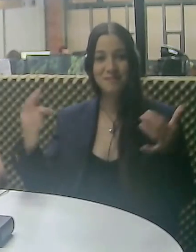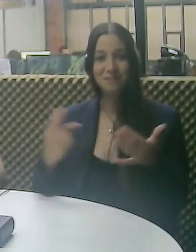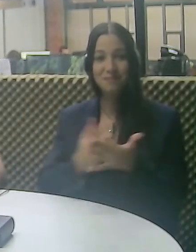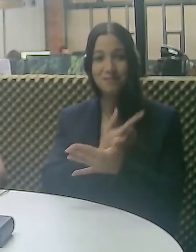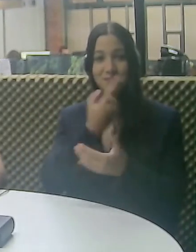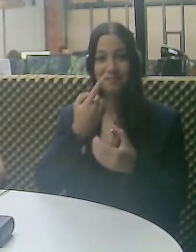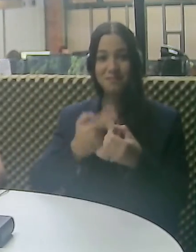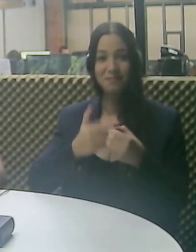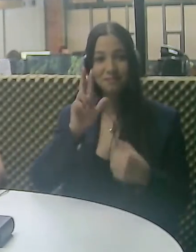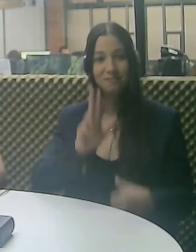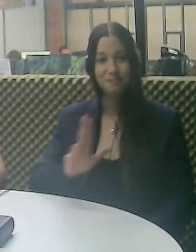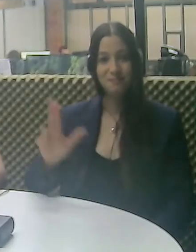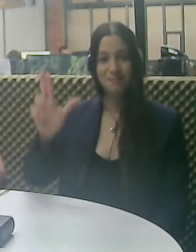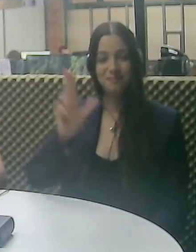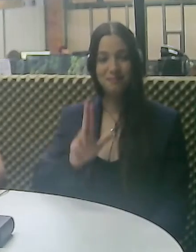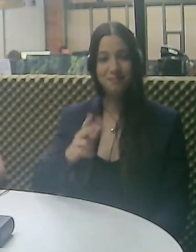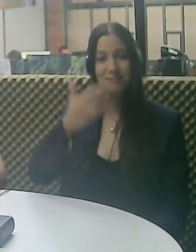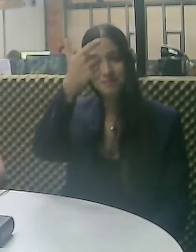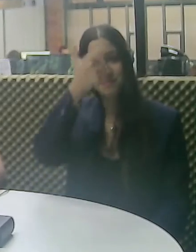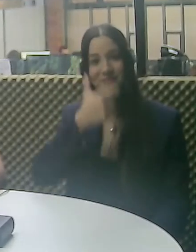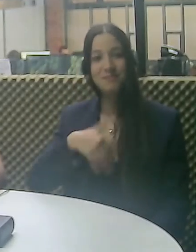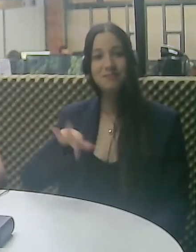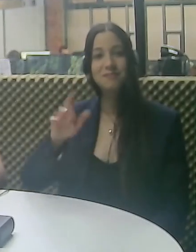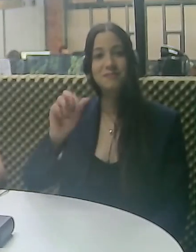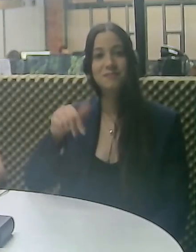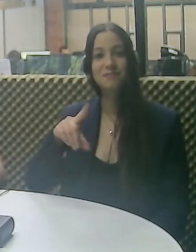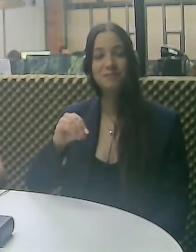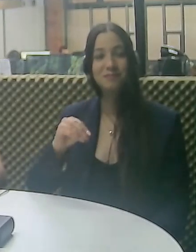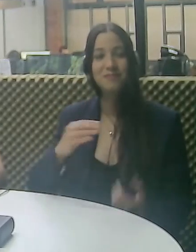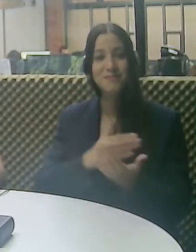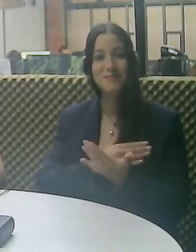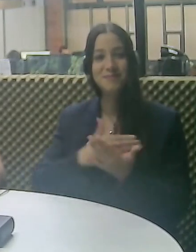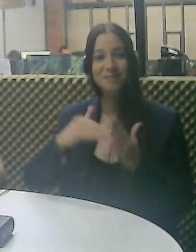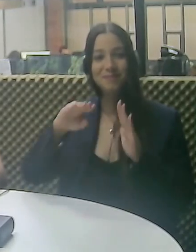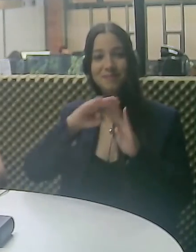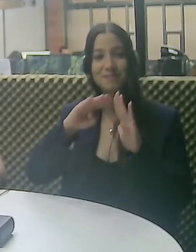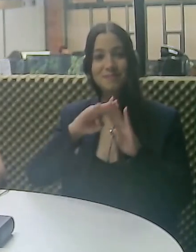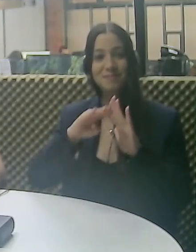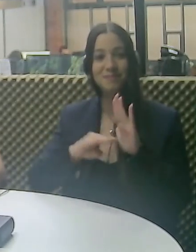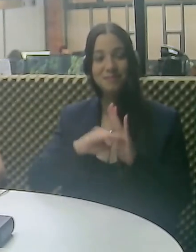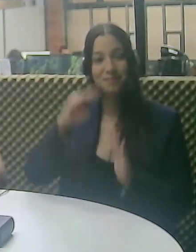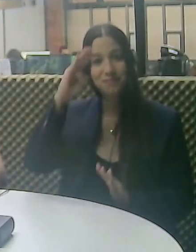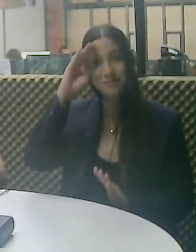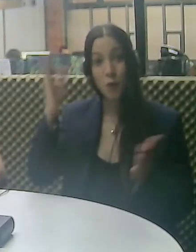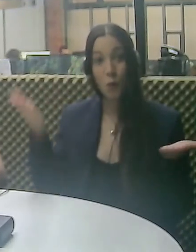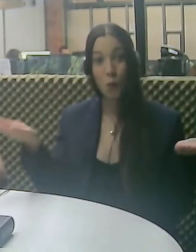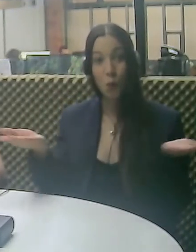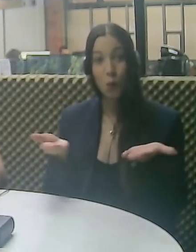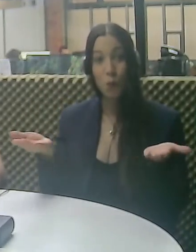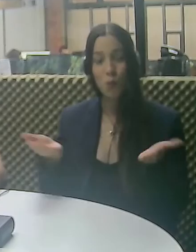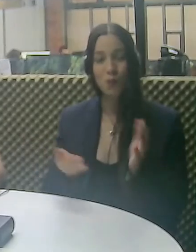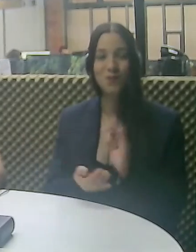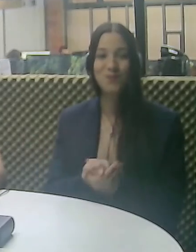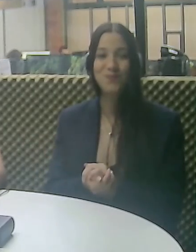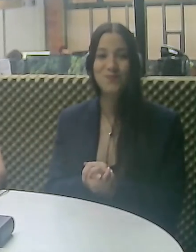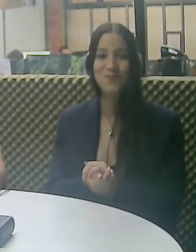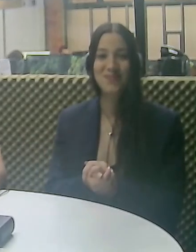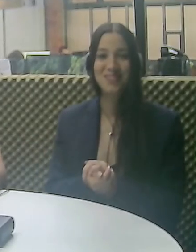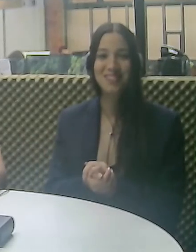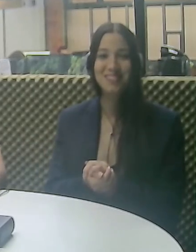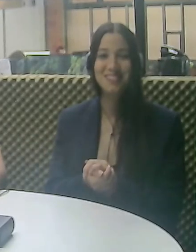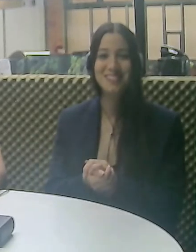que de fato acontece em Uberlândia. Eu sou o Fernando Cássio e começamos com os destaques da edição de hoje.